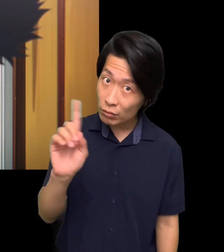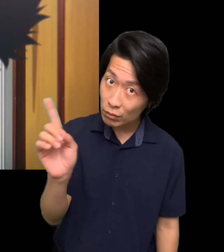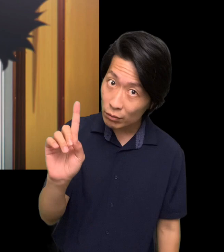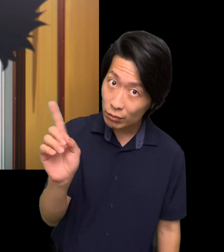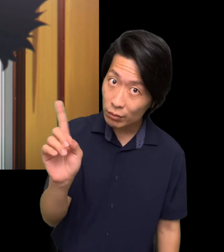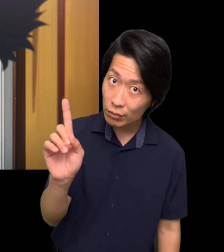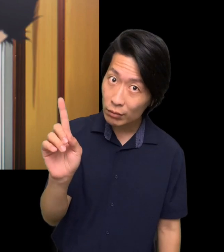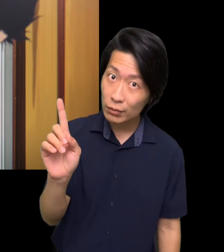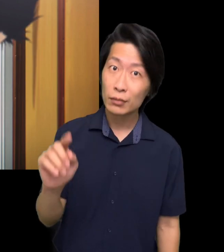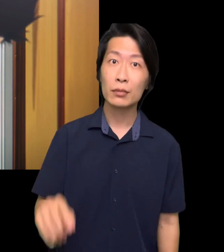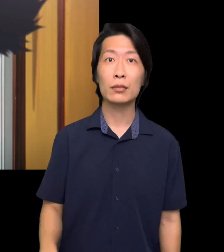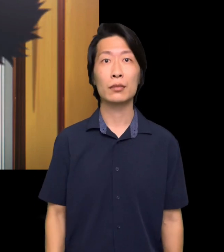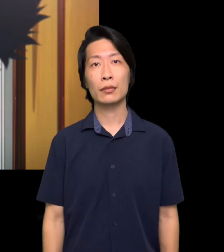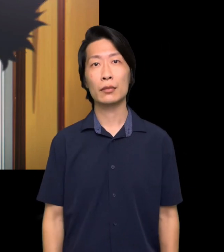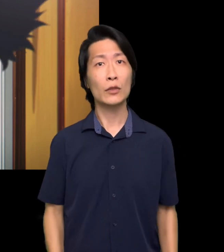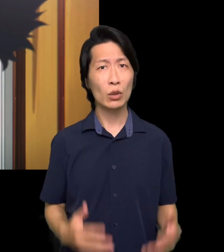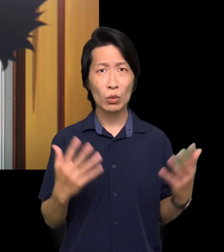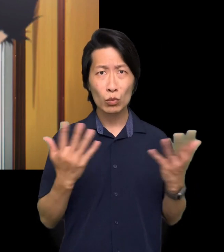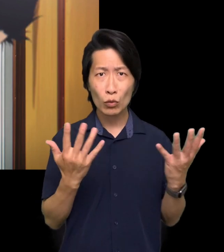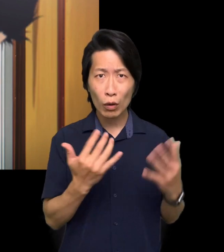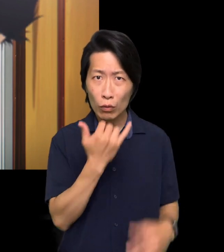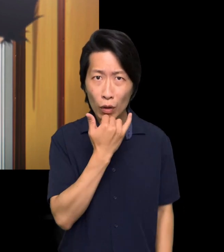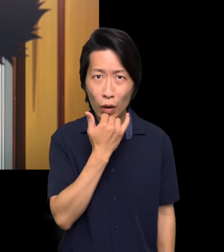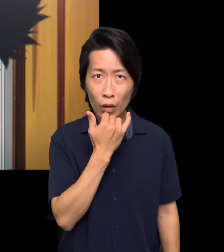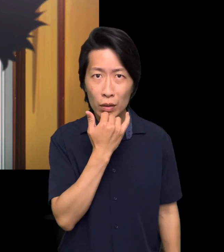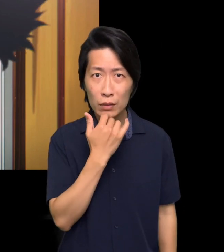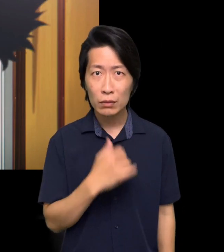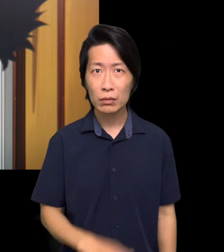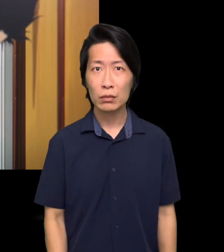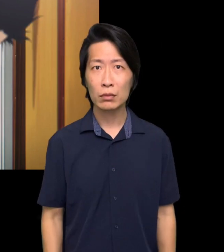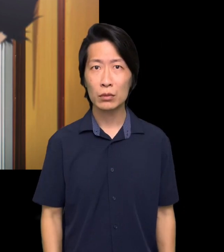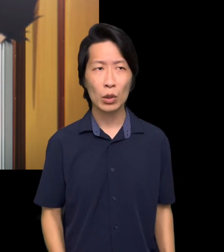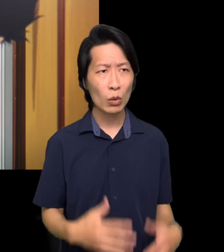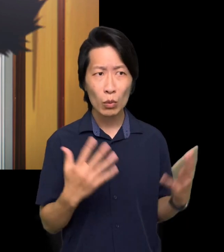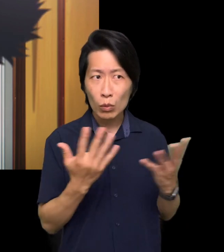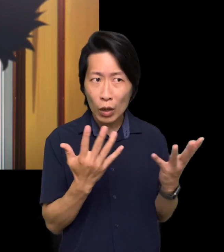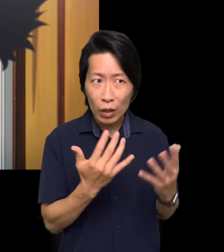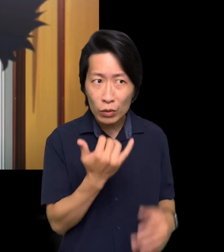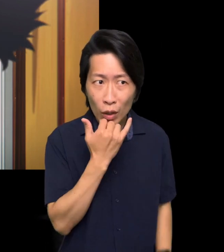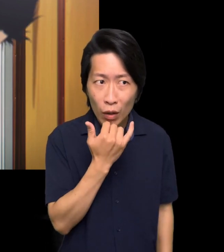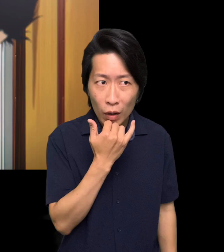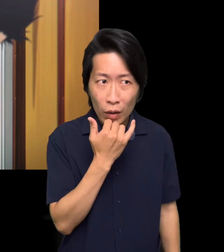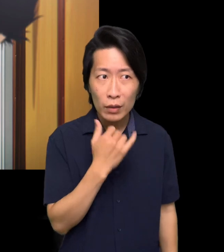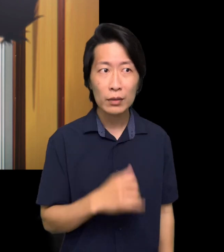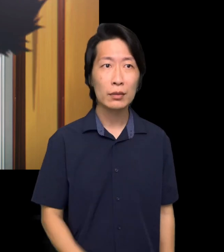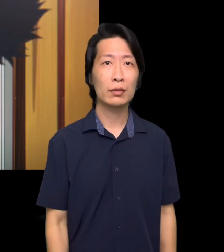どうしたの？ What's wrong? What's wrong?